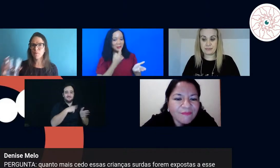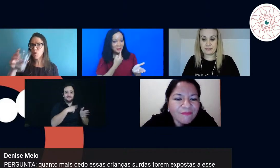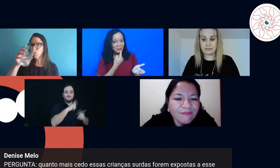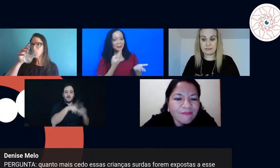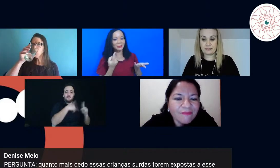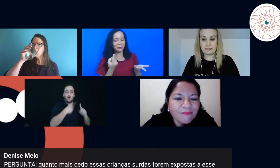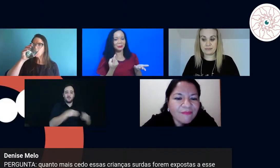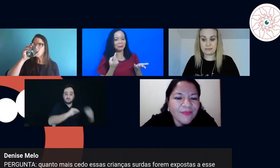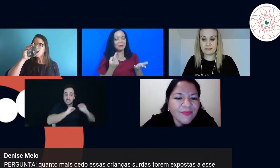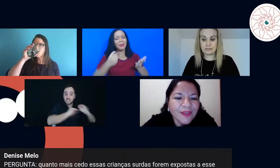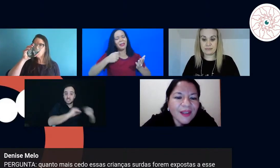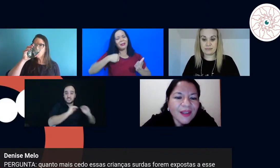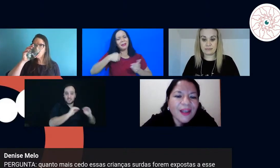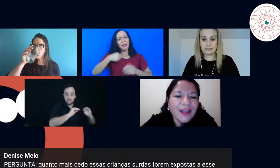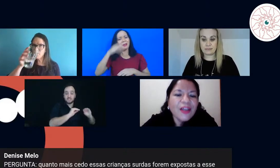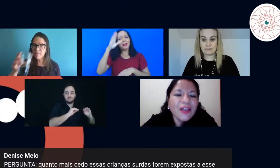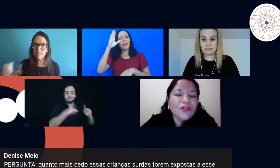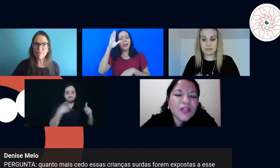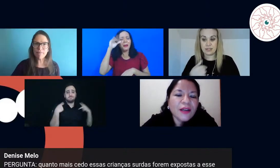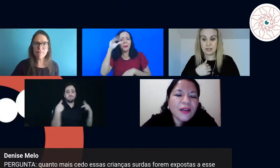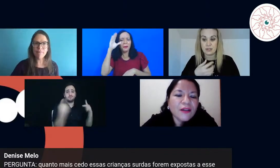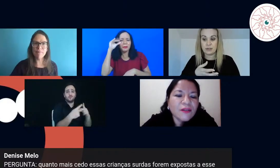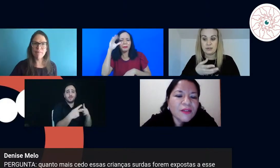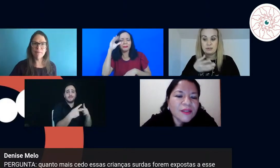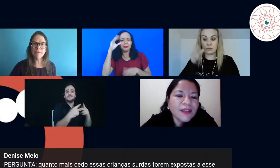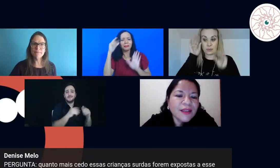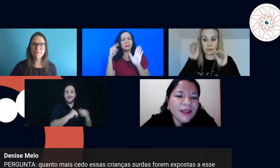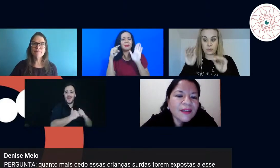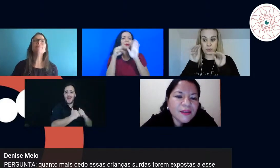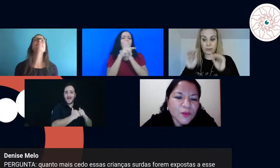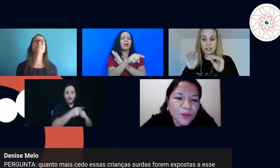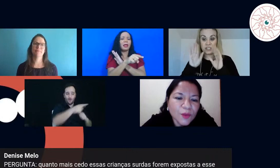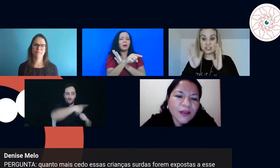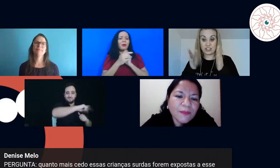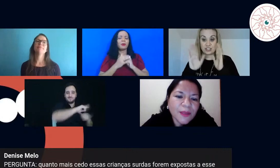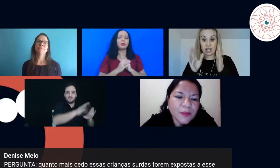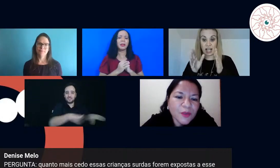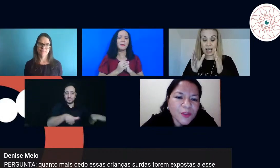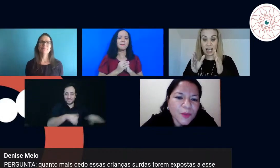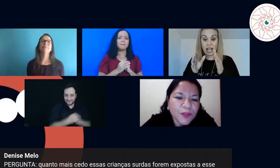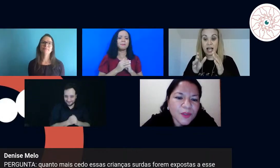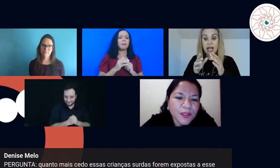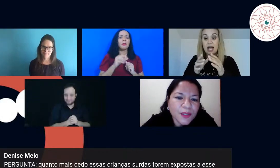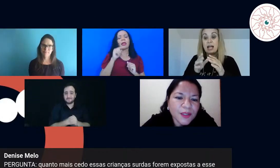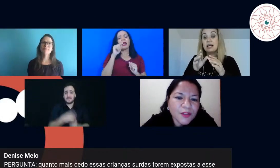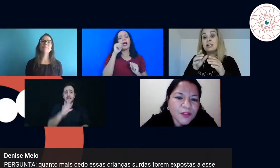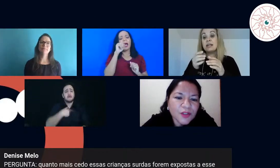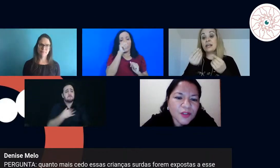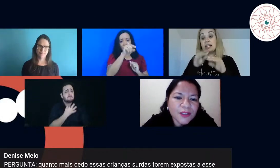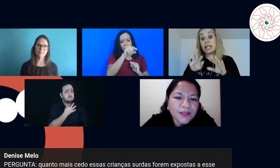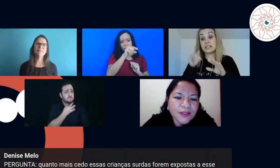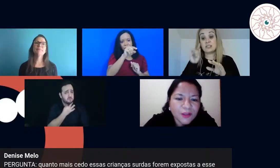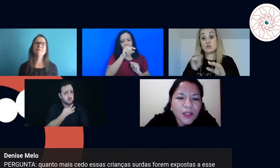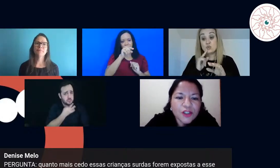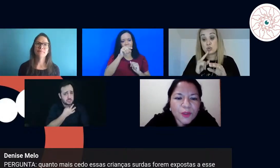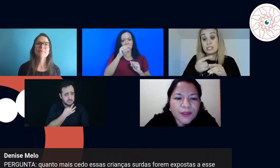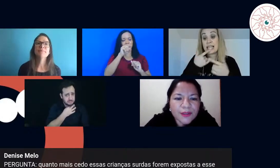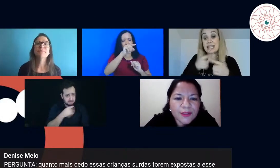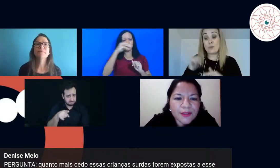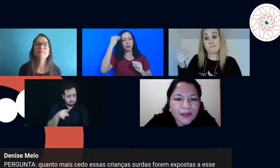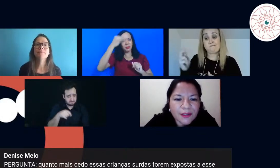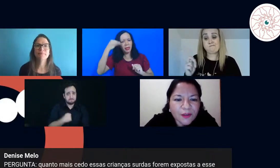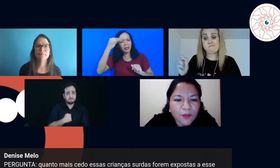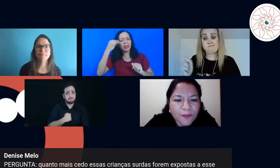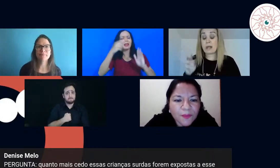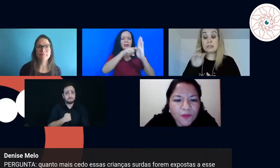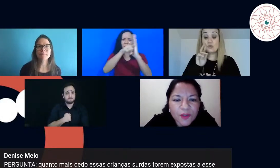Eu já ensinei crianças surdas, já passei por esse processo de ensino de uma terceira língua, de uma